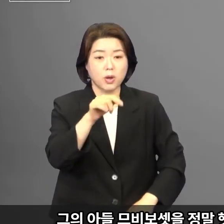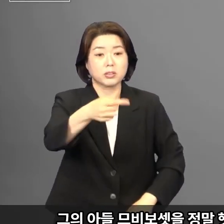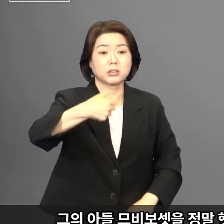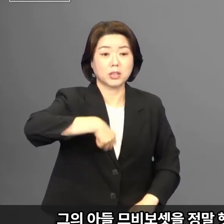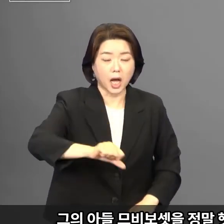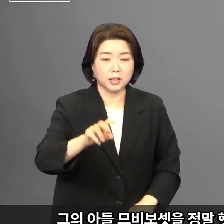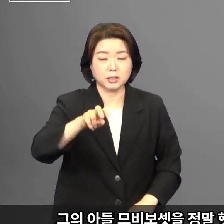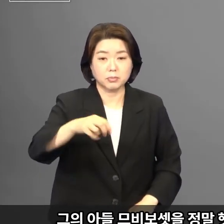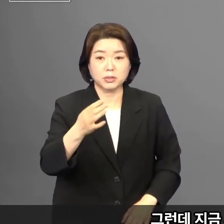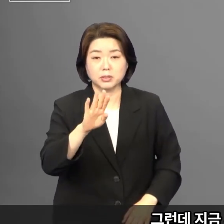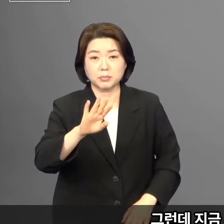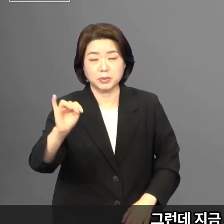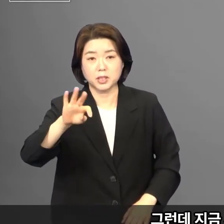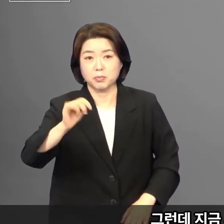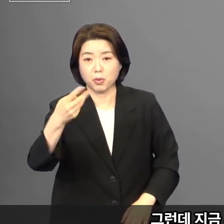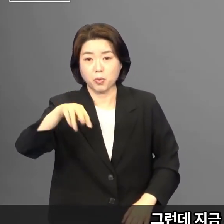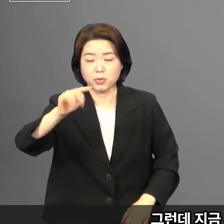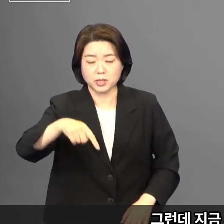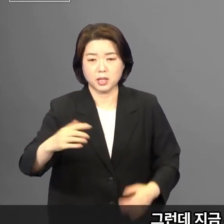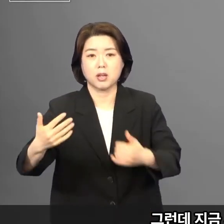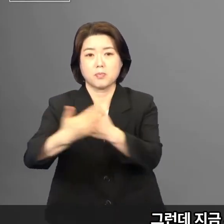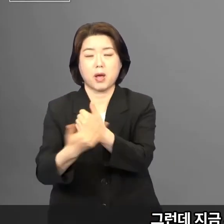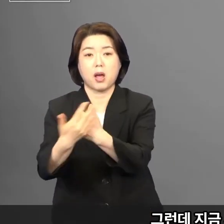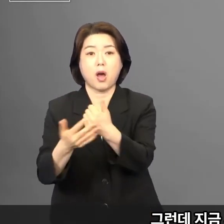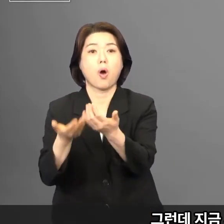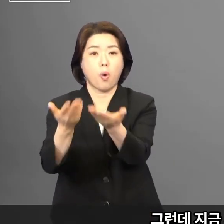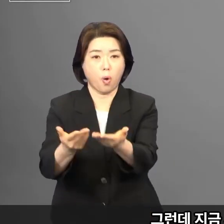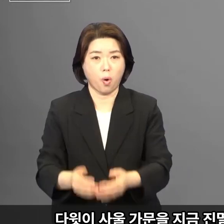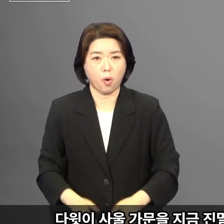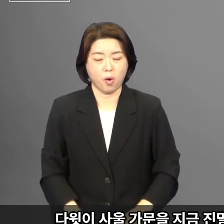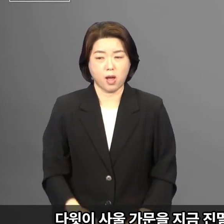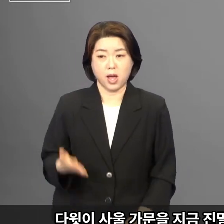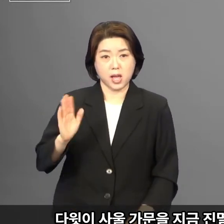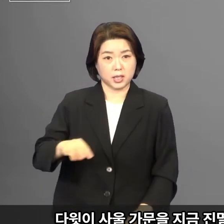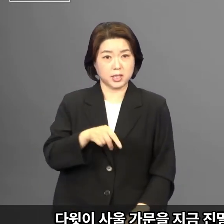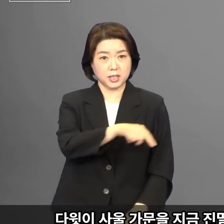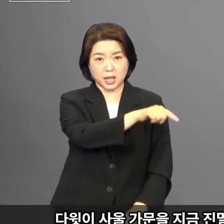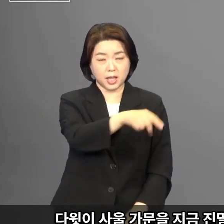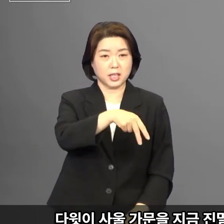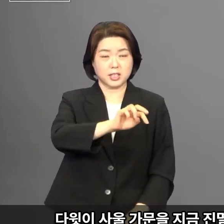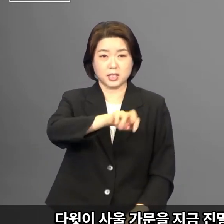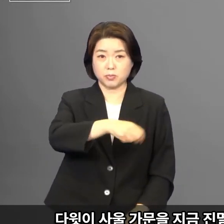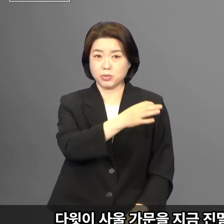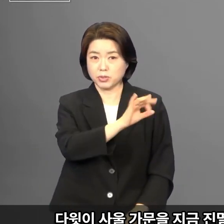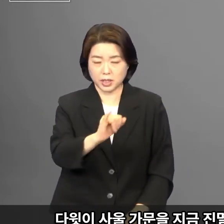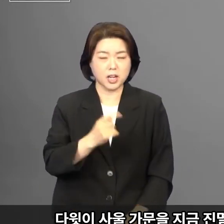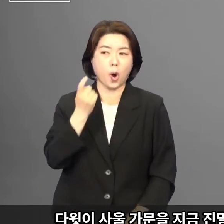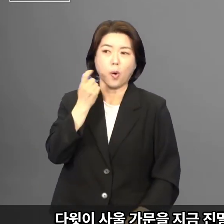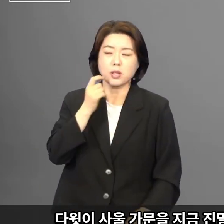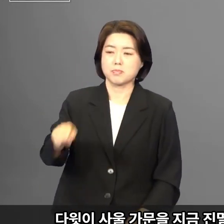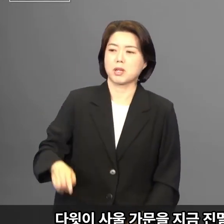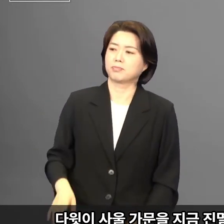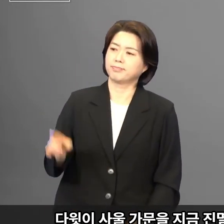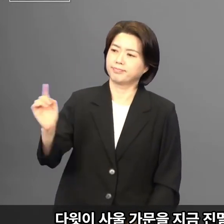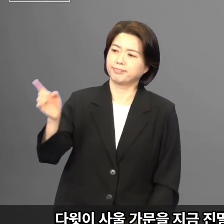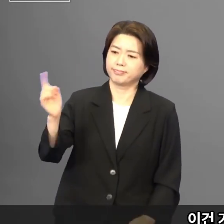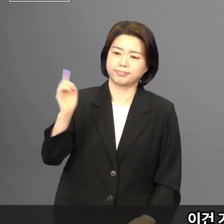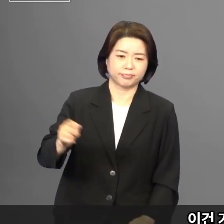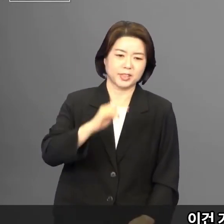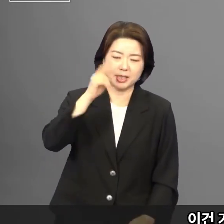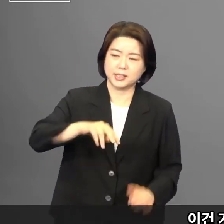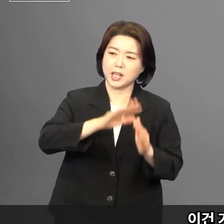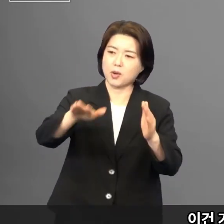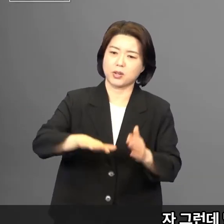잘 품어줬습니다. 그런데 지금 시므이는 거짓말로 다윗이 사울 가문을 지금 진멸시켰다라고 욕을 하고 있는 거예요.